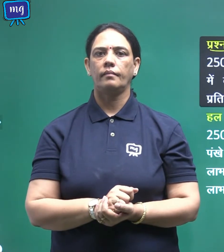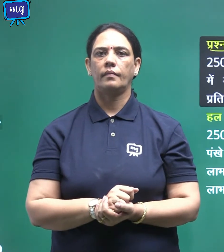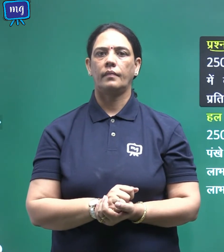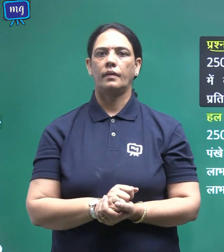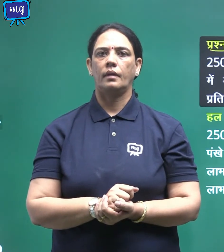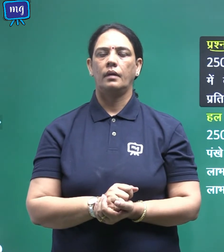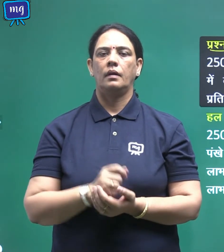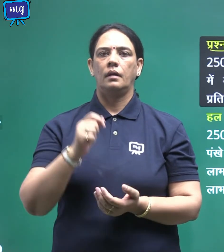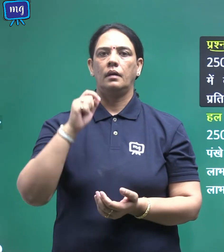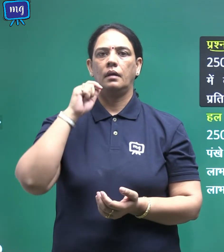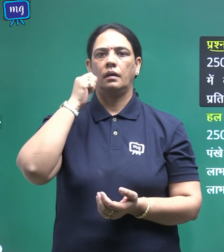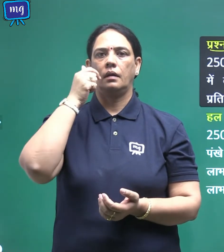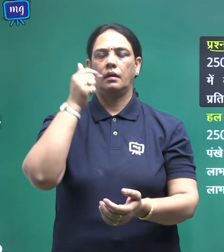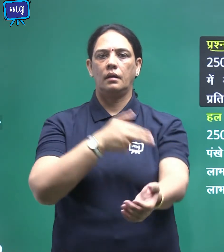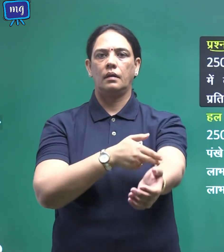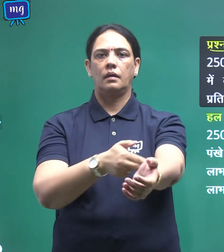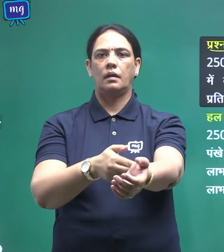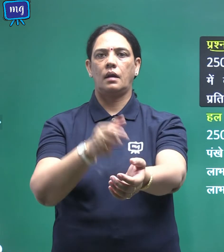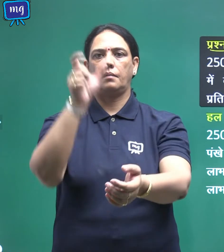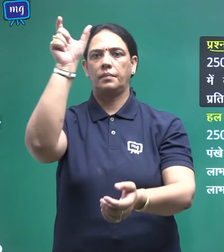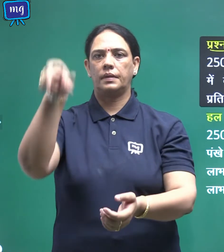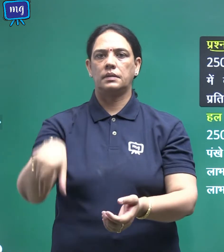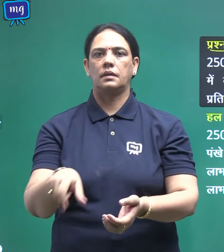सोहन ने